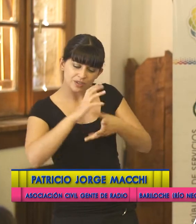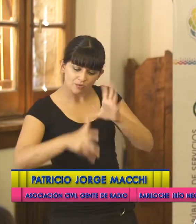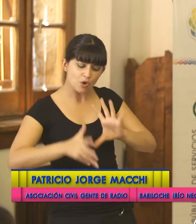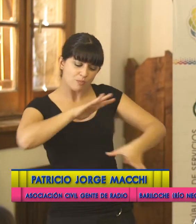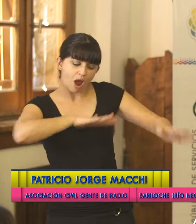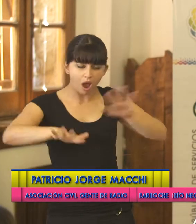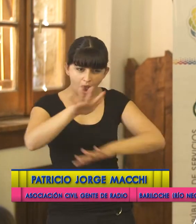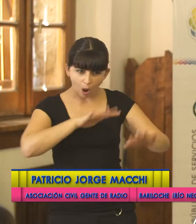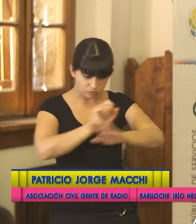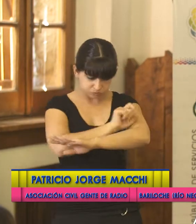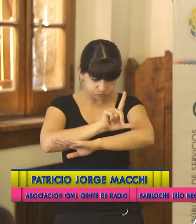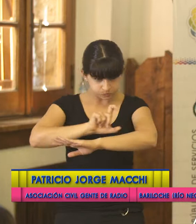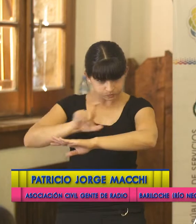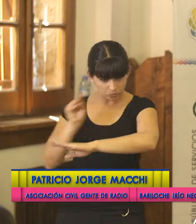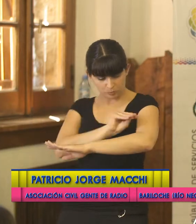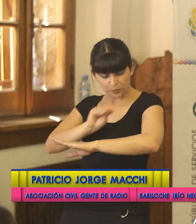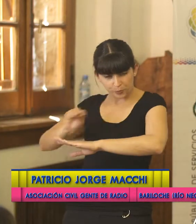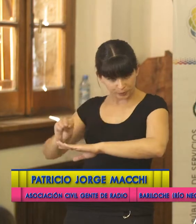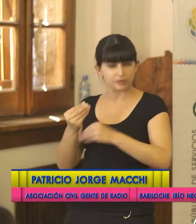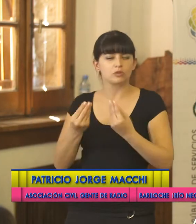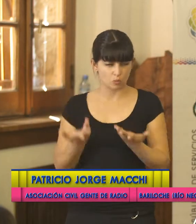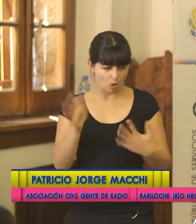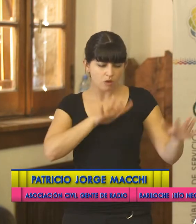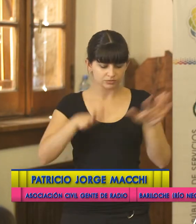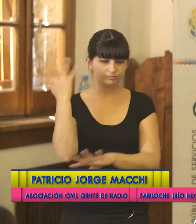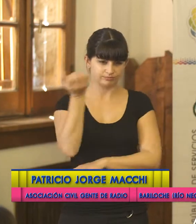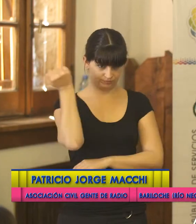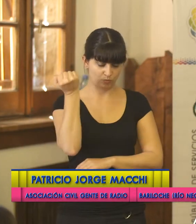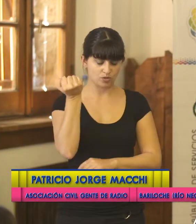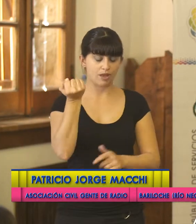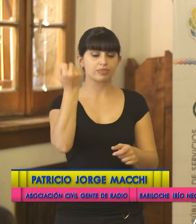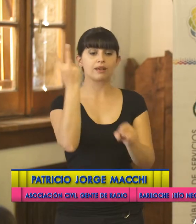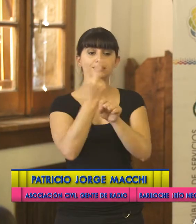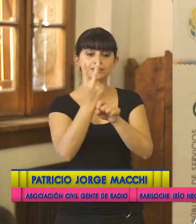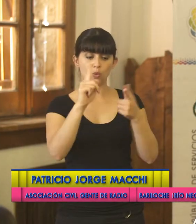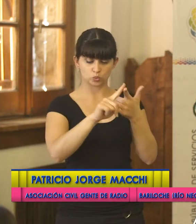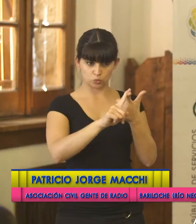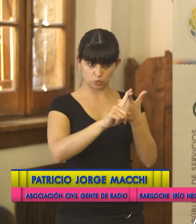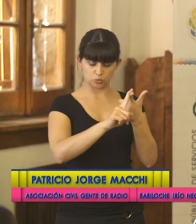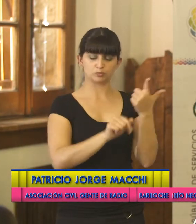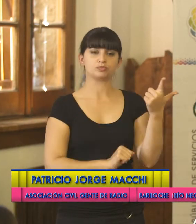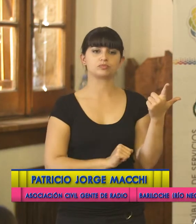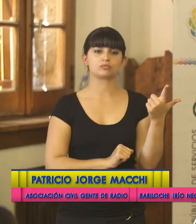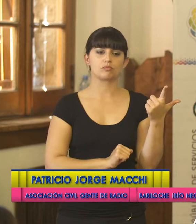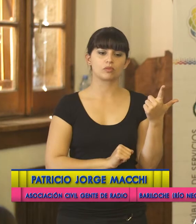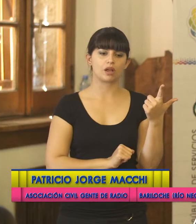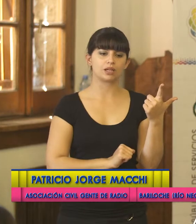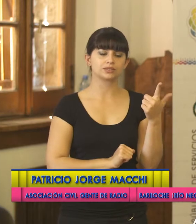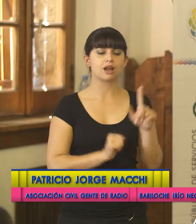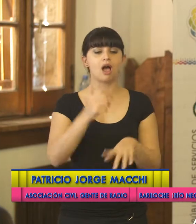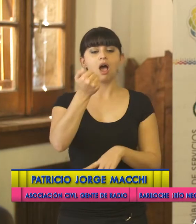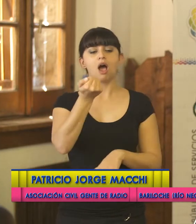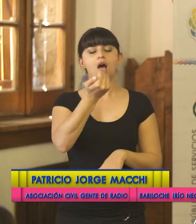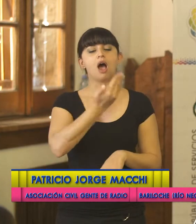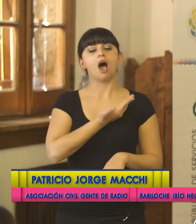el segundo punto que nosotros vimos como importante es la necesidad de no de descentralizar alaska